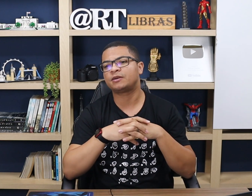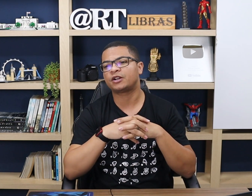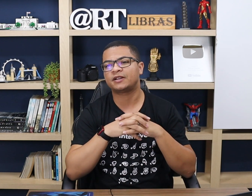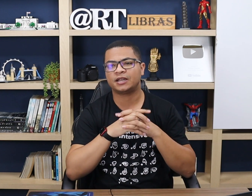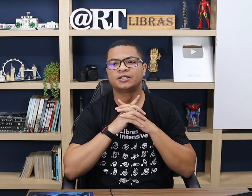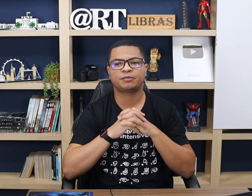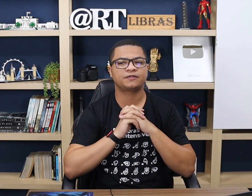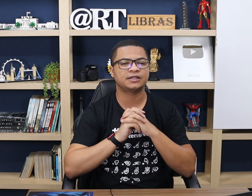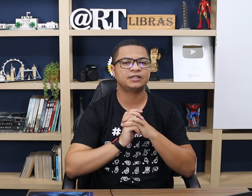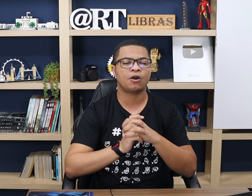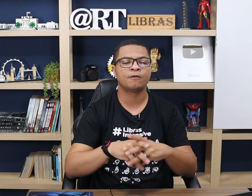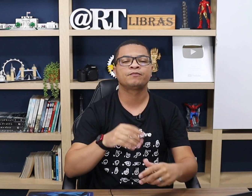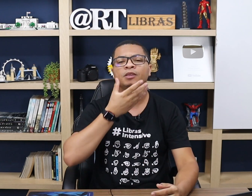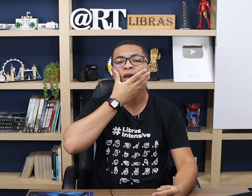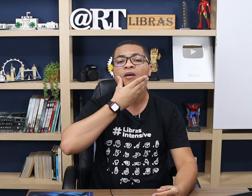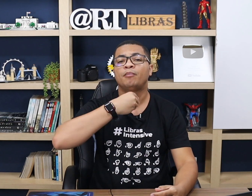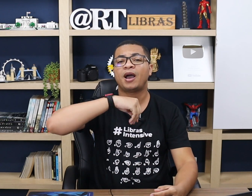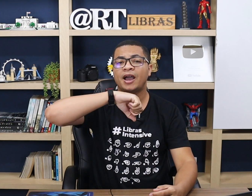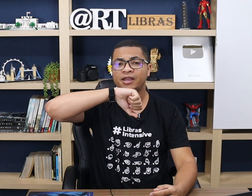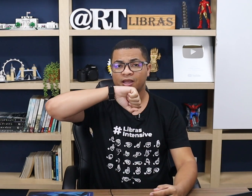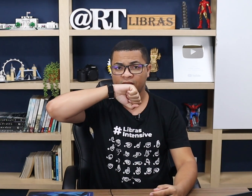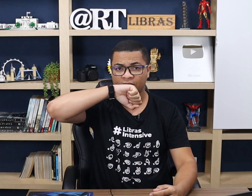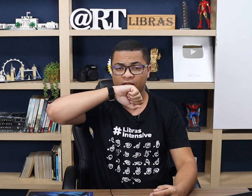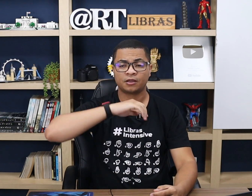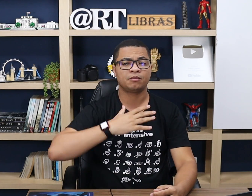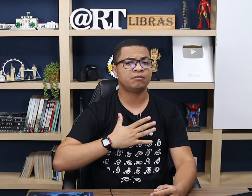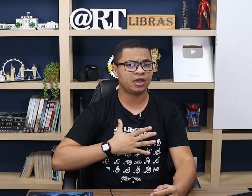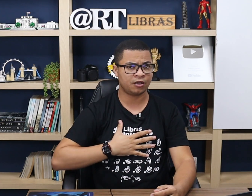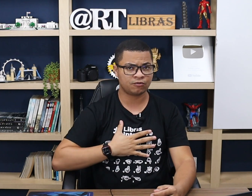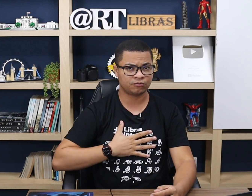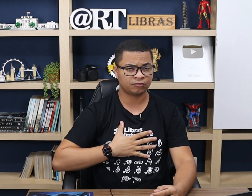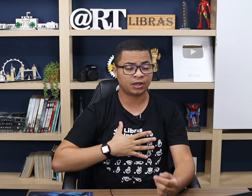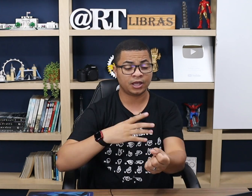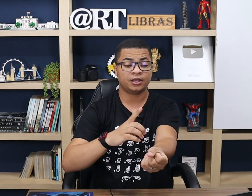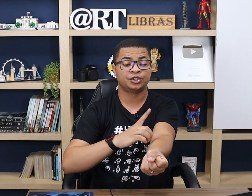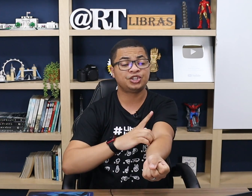que você pode fazer você pode fazer assim ó meu diabetes